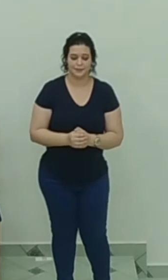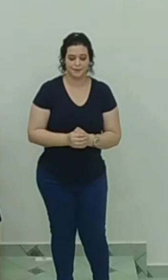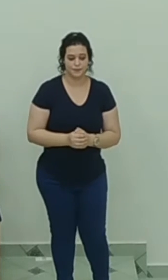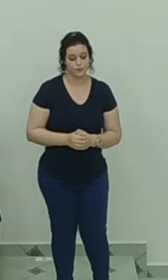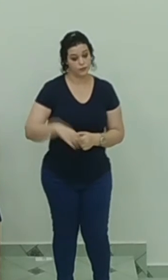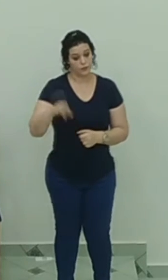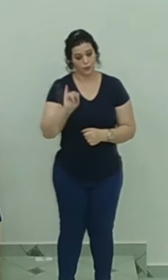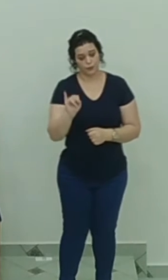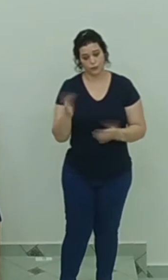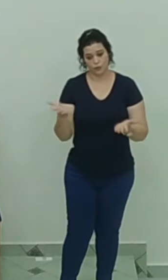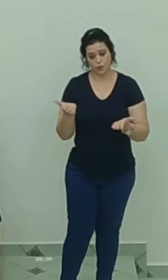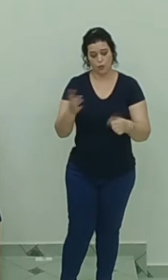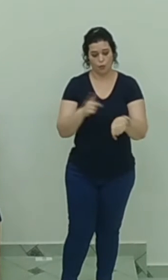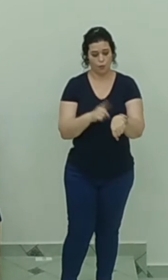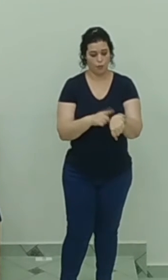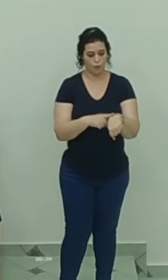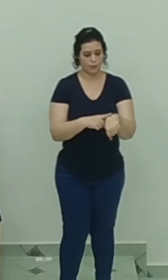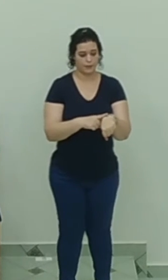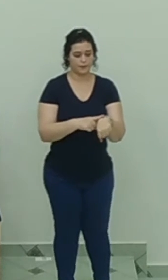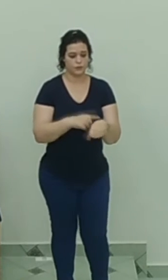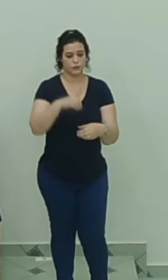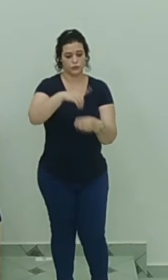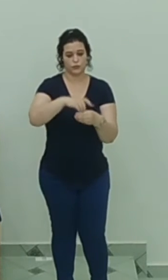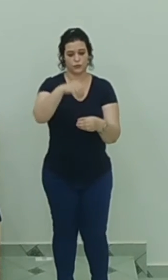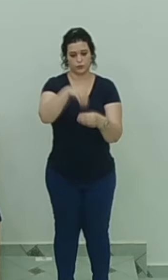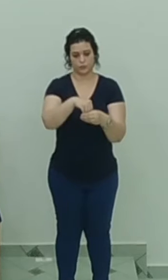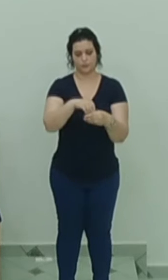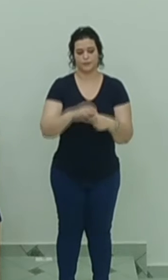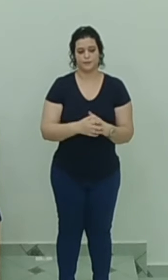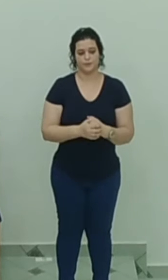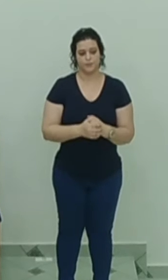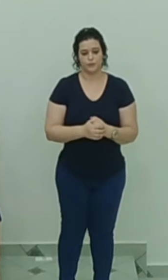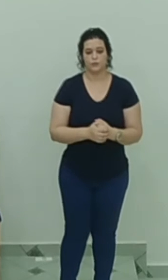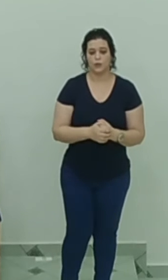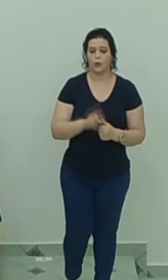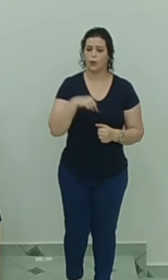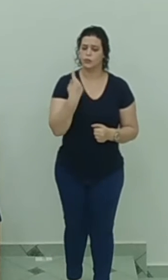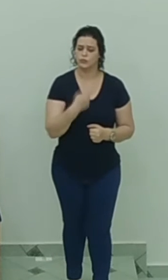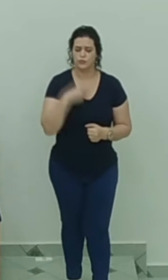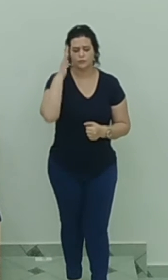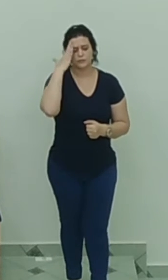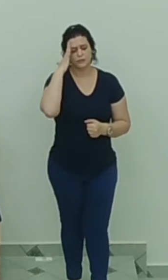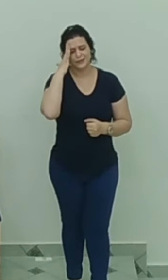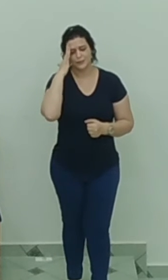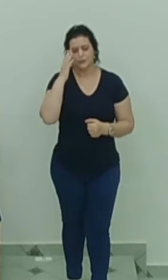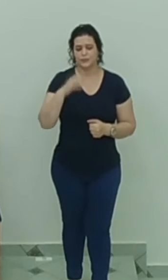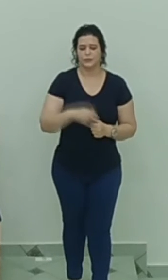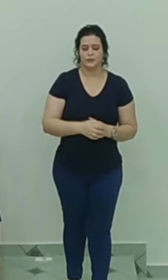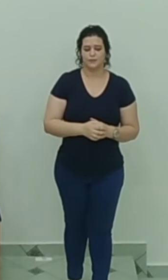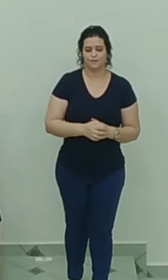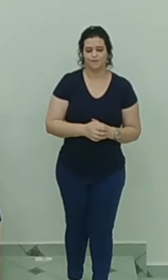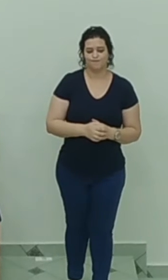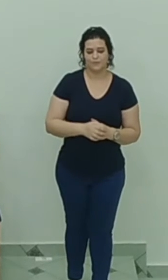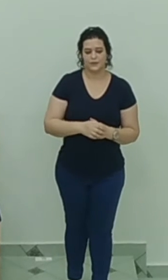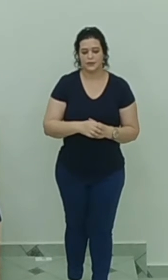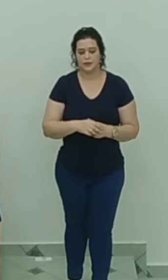Irmãos, este é o momento dos dízimos e ofertas. Nós compreendemos que alguns irmãos têm tido